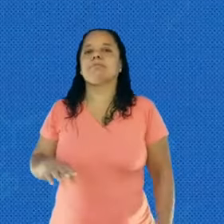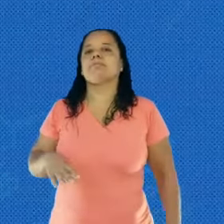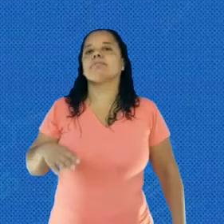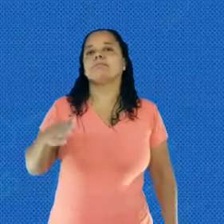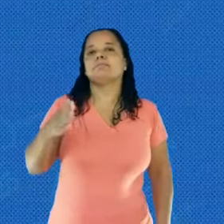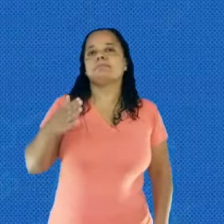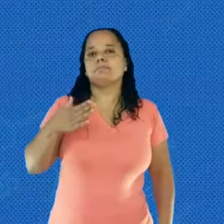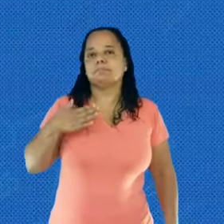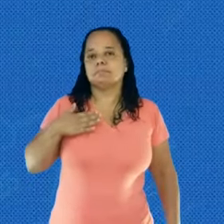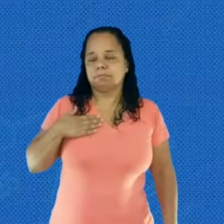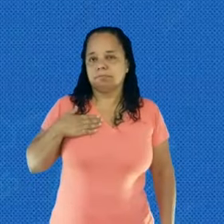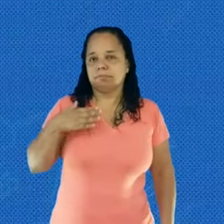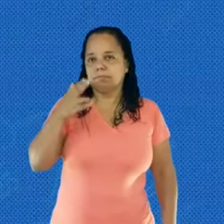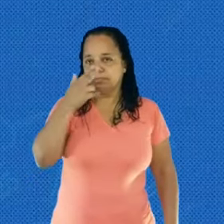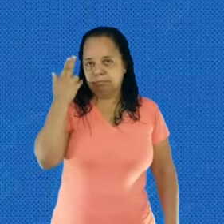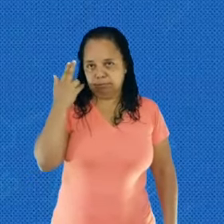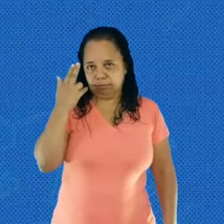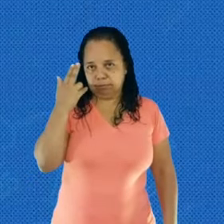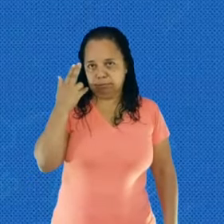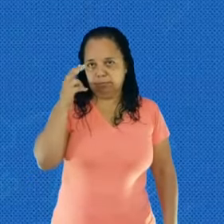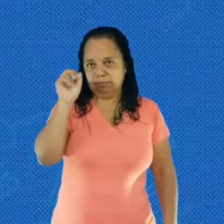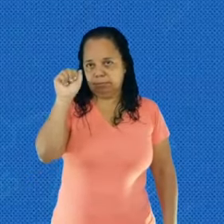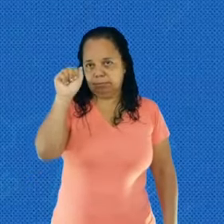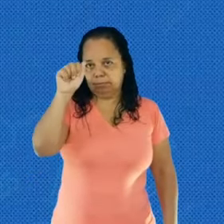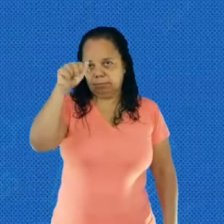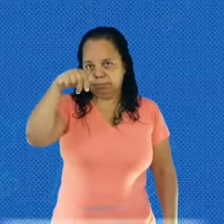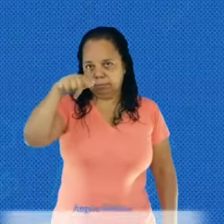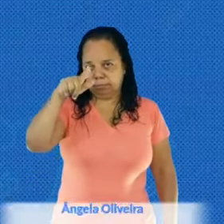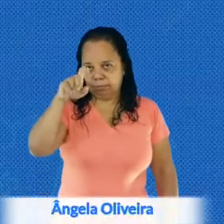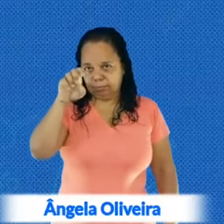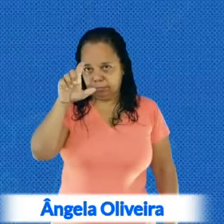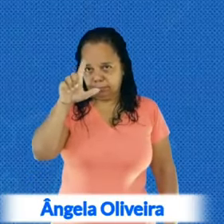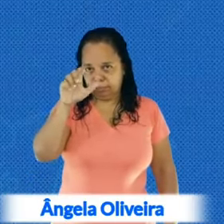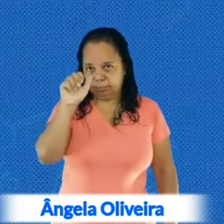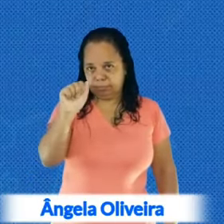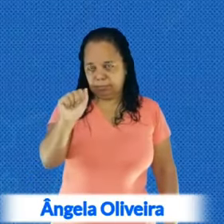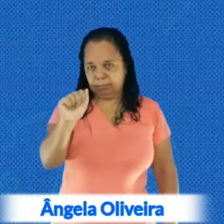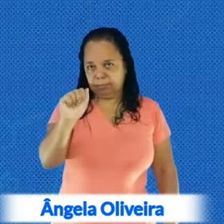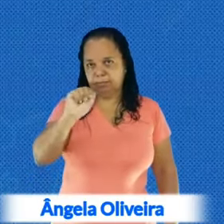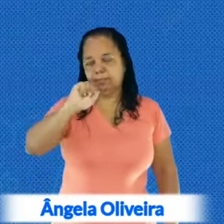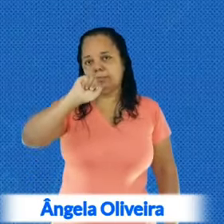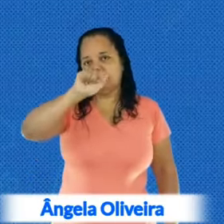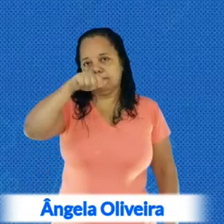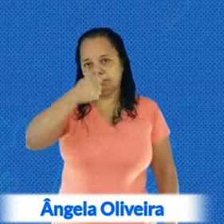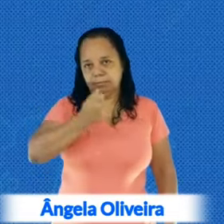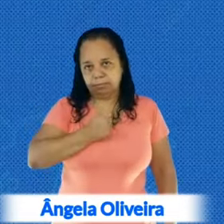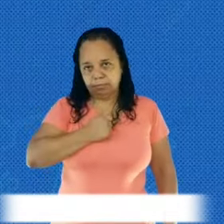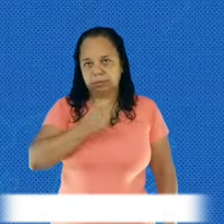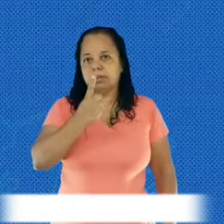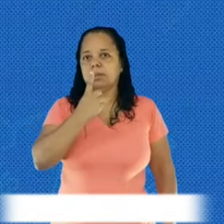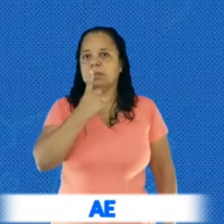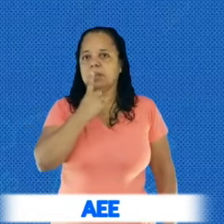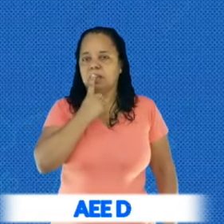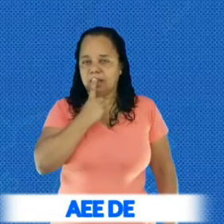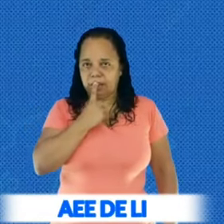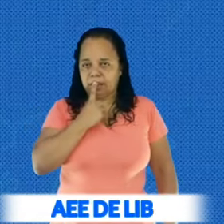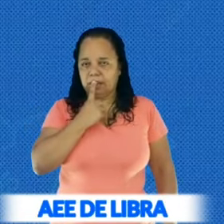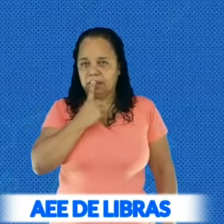Eu sou a professora Ângela. Esse é o meu sinal na comunidade surda. É um prazer estar aqui